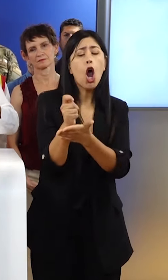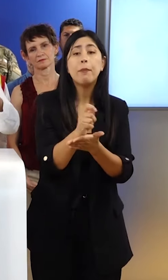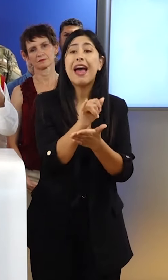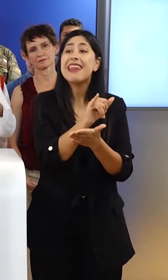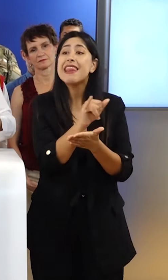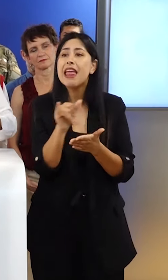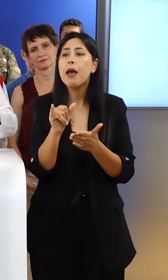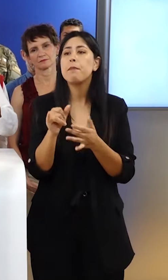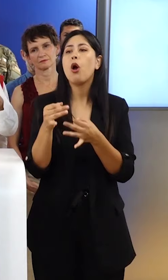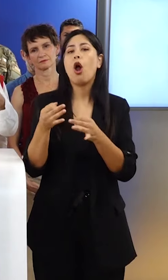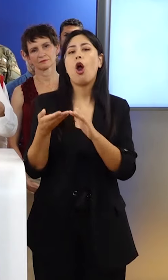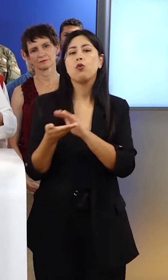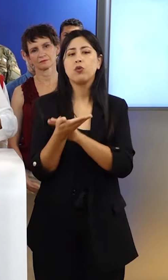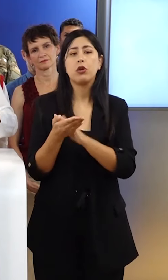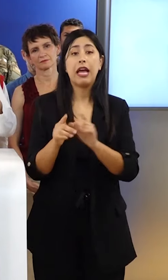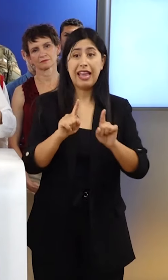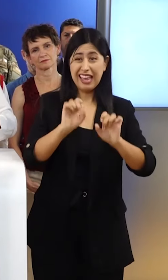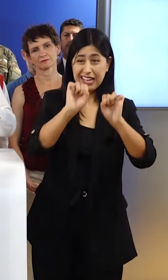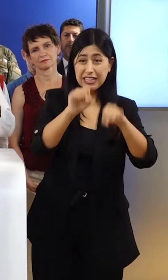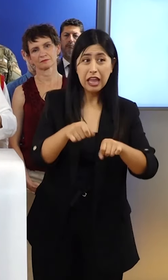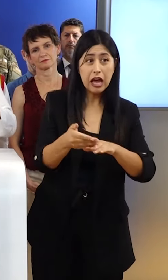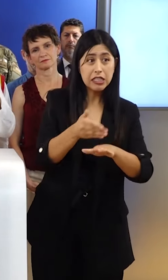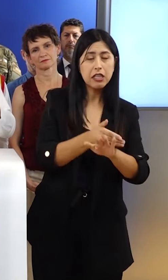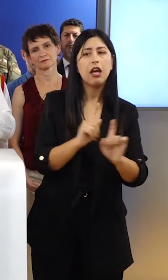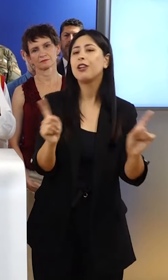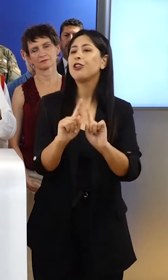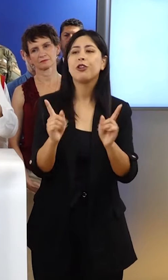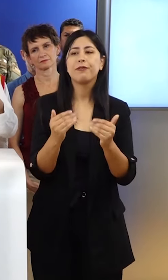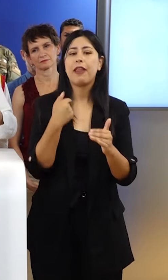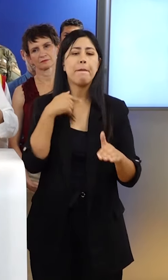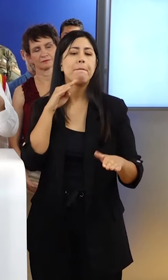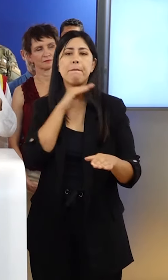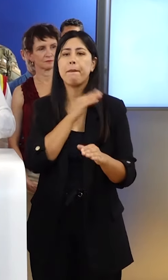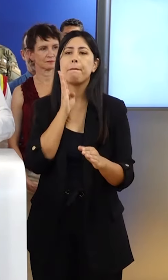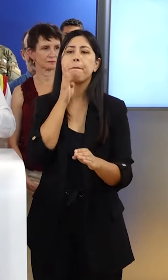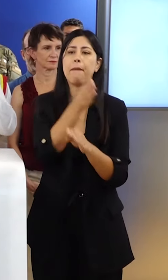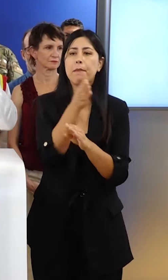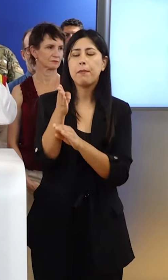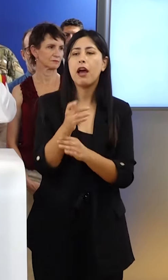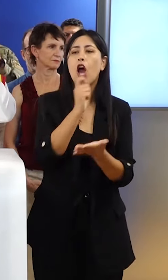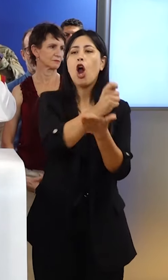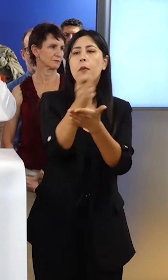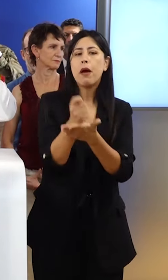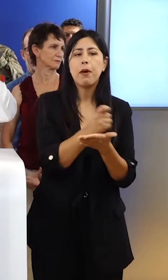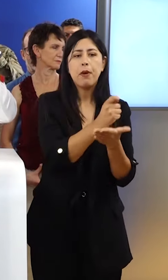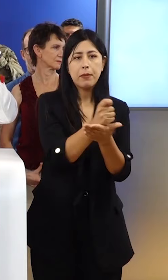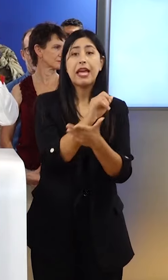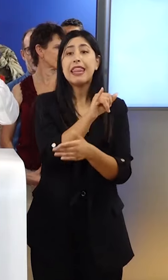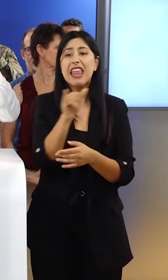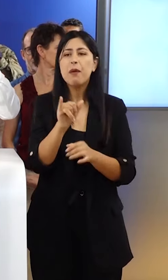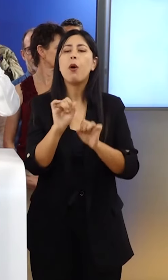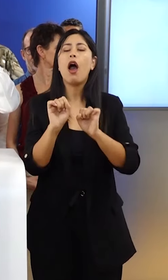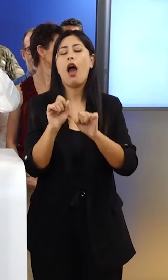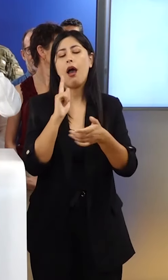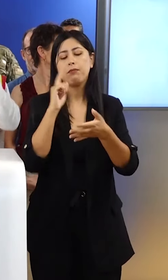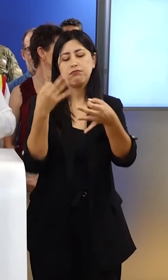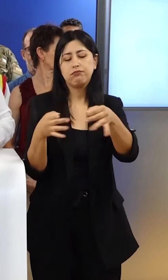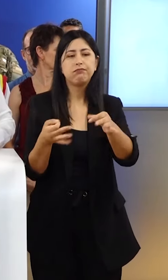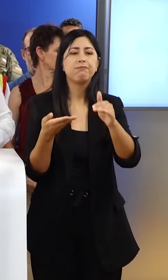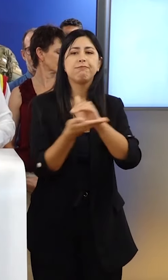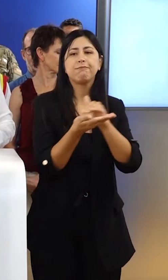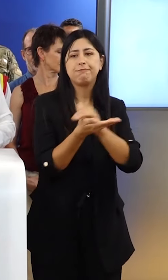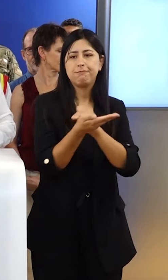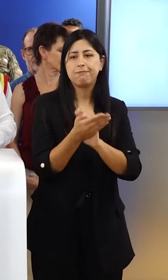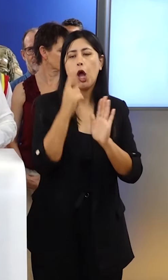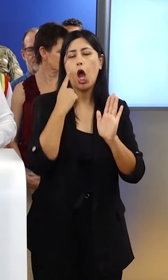decir No necesita autorización no necesita ningún paso previo para poder efectuar eh las compras de eh eh